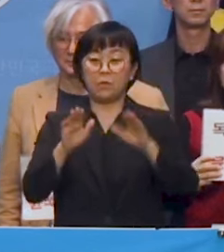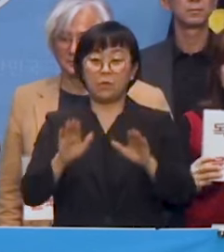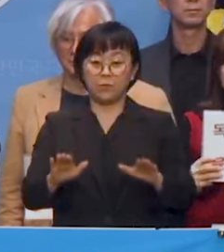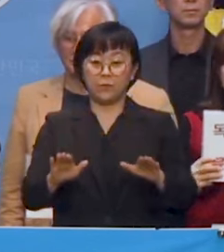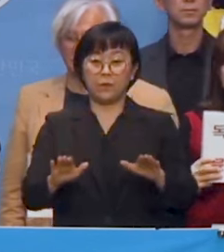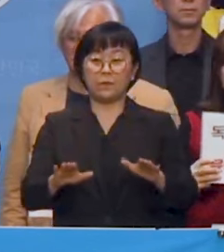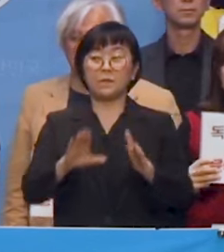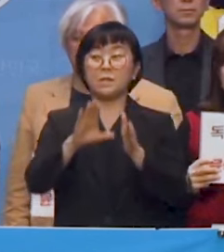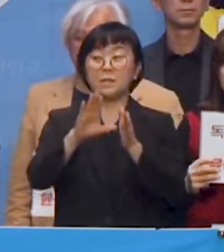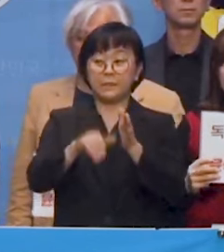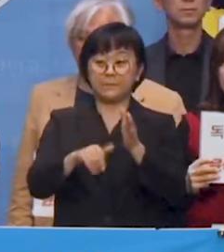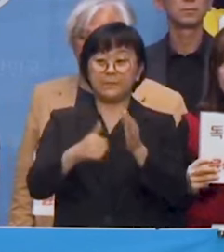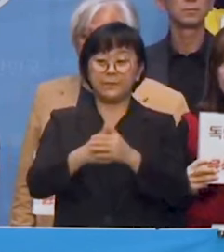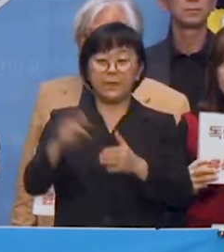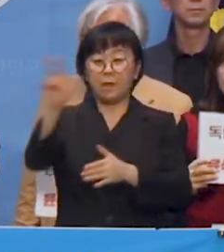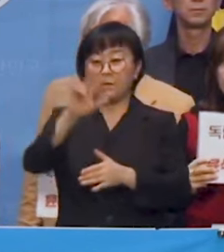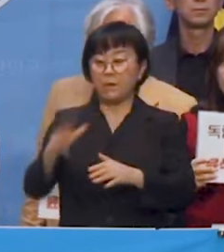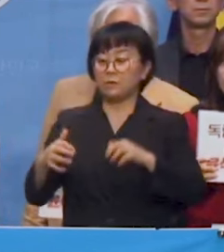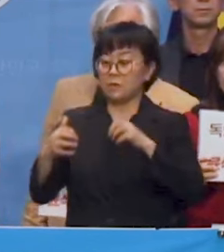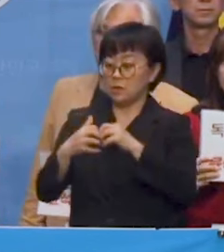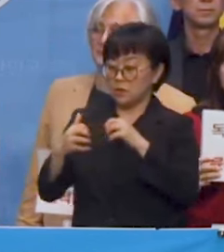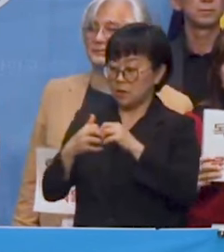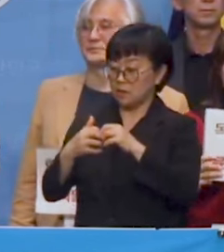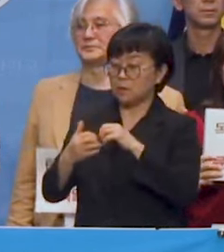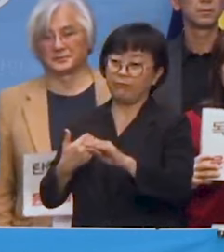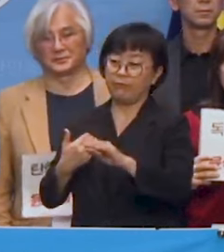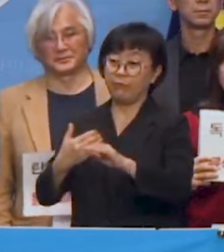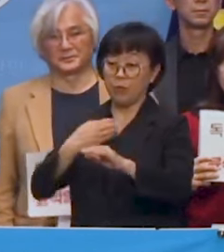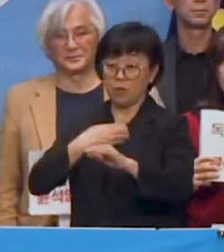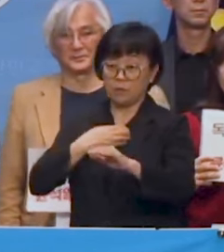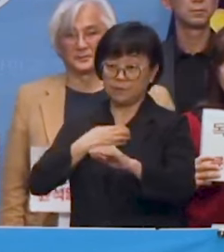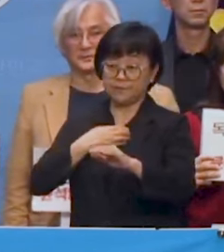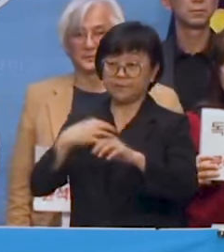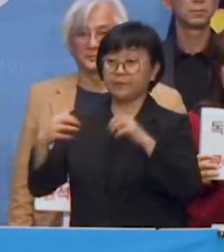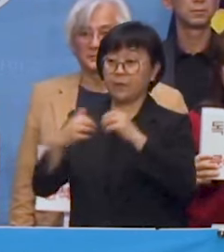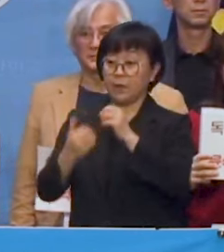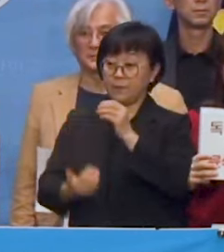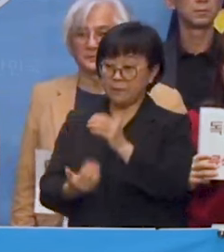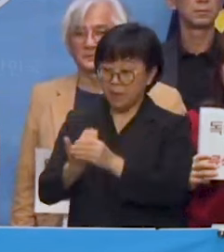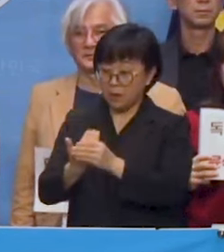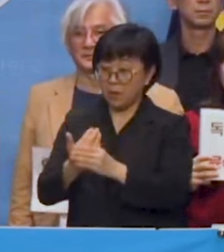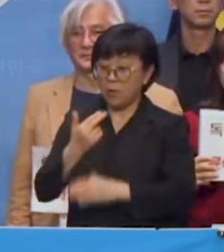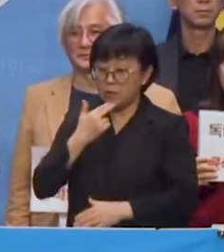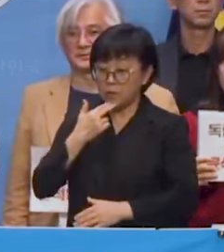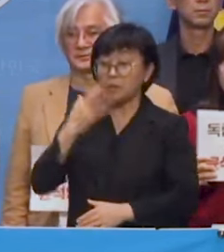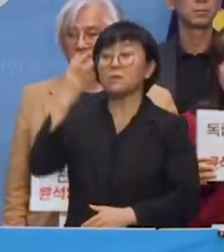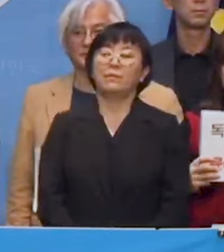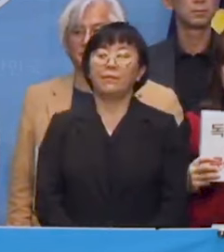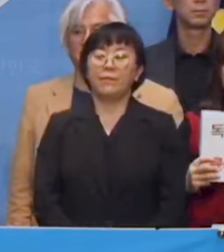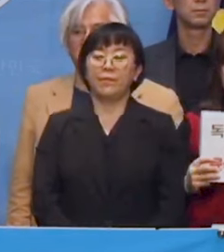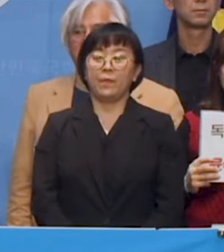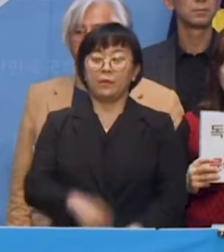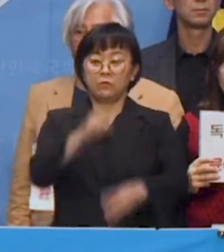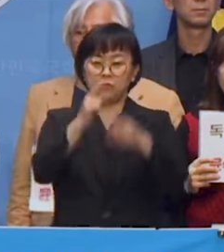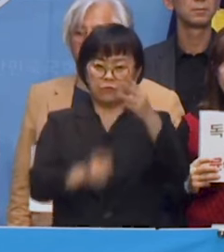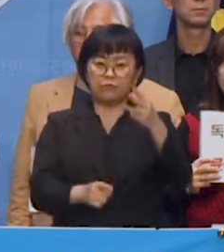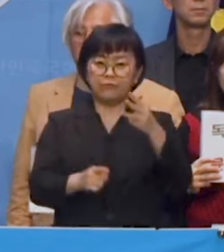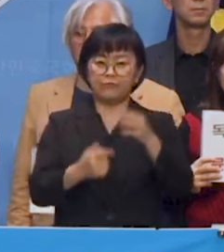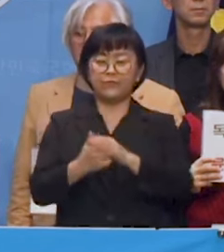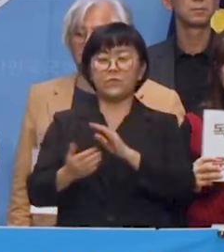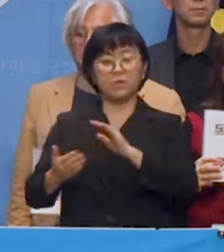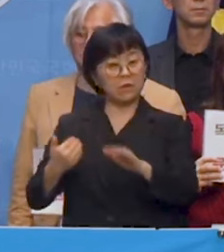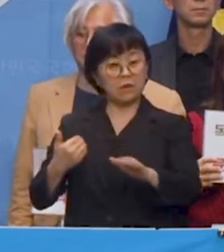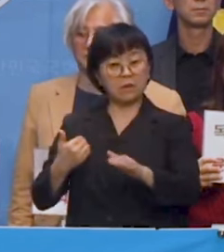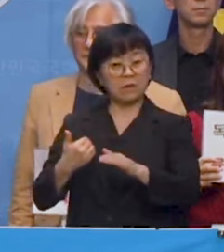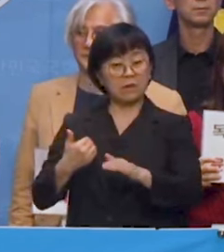이 순간 한반도는 전쟁 일보 직전입니다. 전쟁이 안 일어나는 게 이상하다고 말할 정도입니다. 윤석열이 들어서기